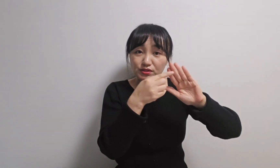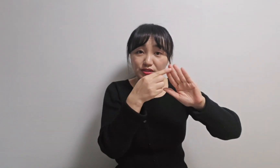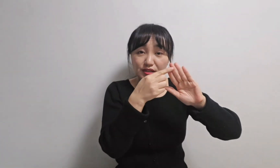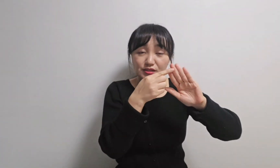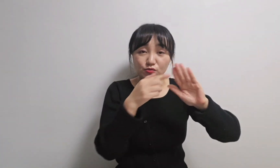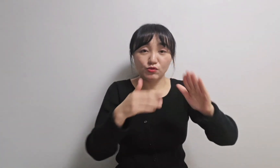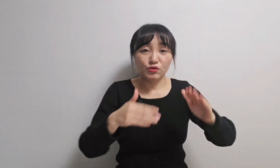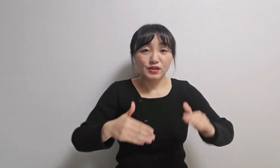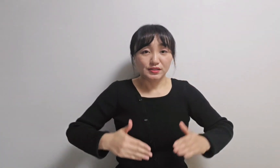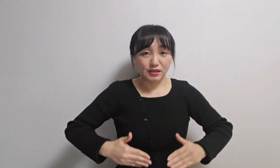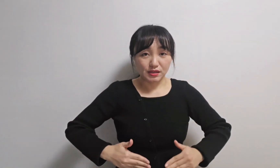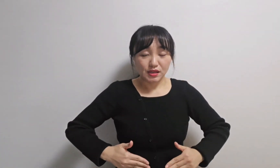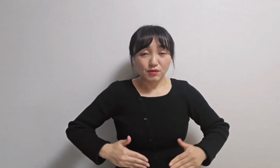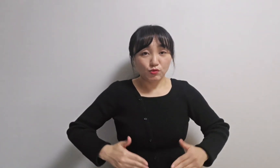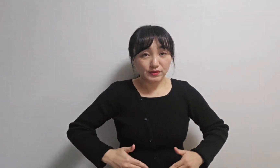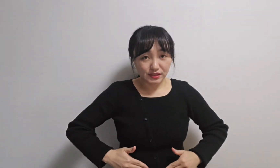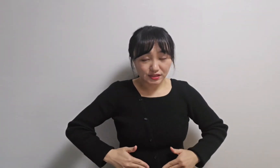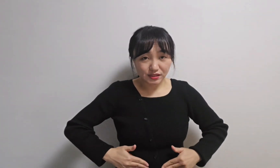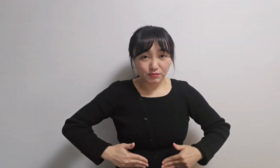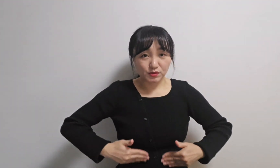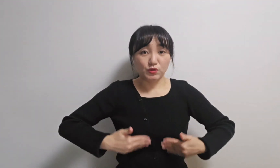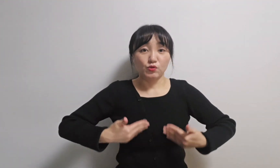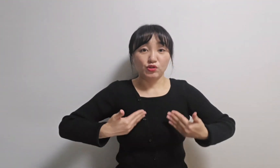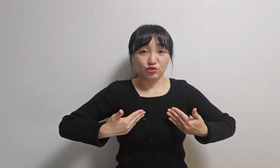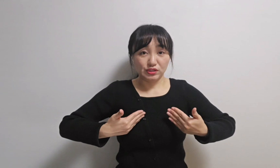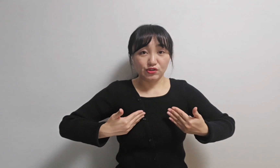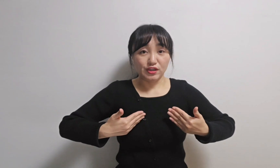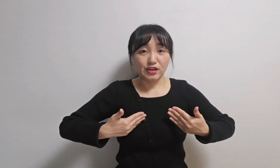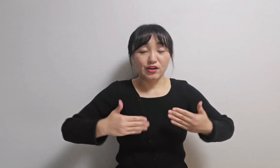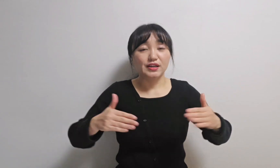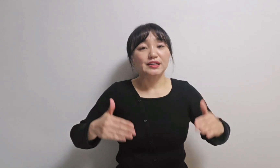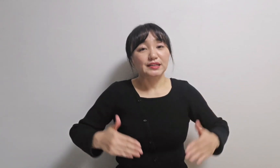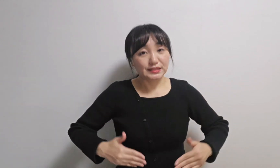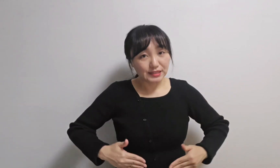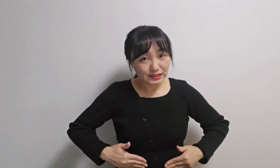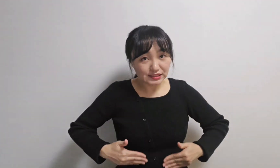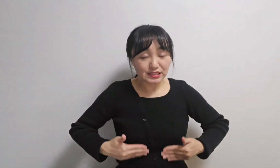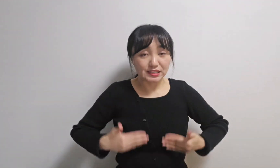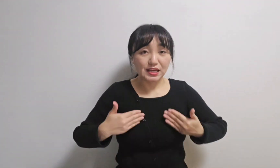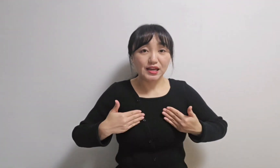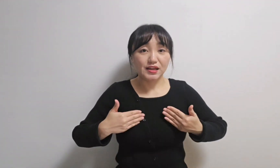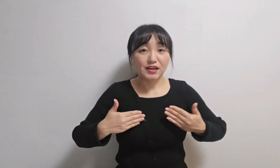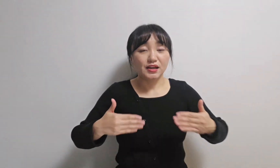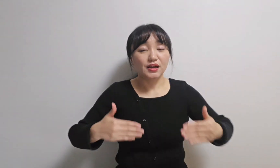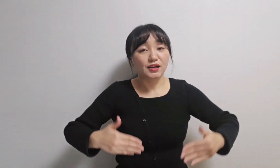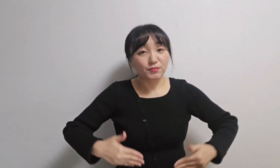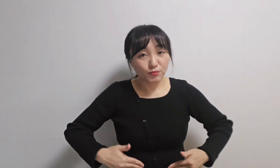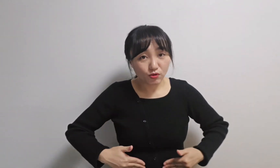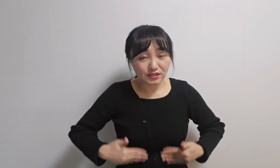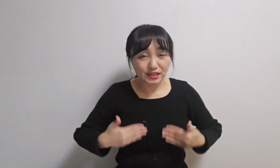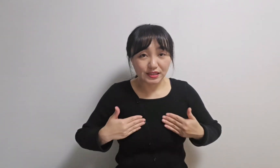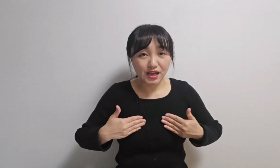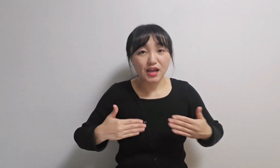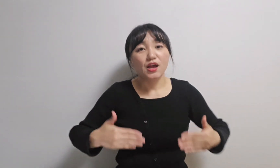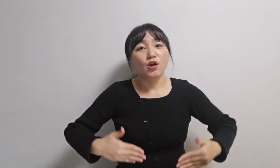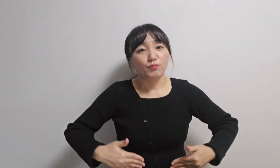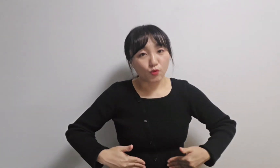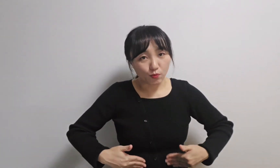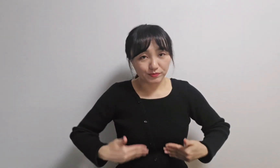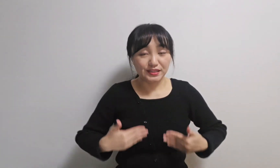부분을 가지고 이제 몸을 이렇게 쓰다듬으면서 위로 올려주실 거예요. 따뜻하다, 포근하다,